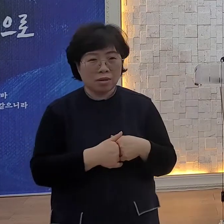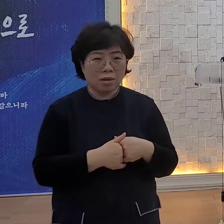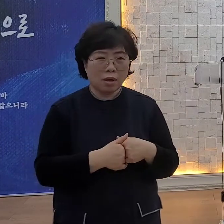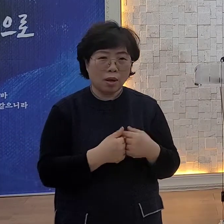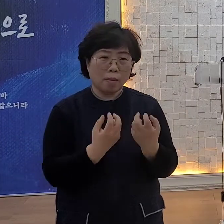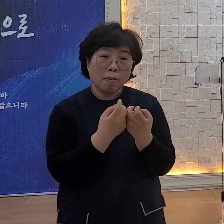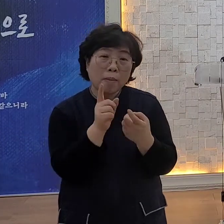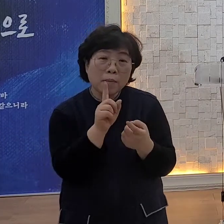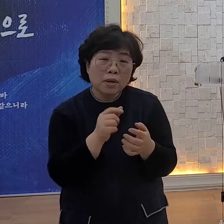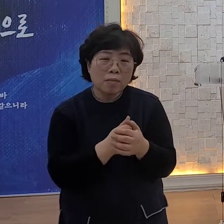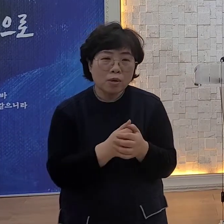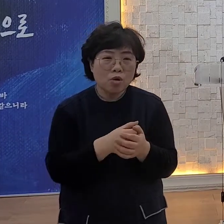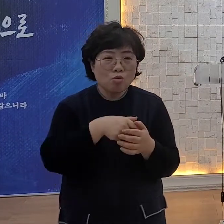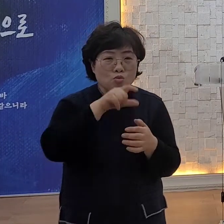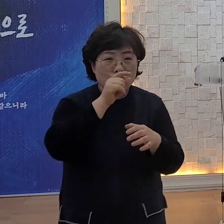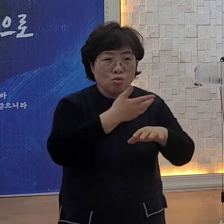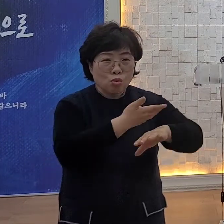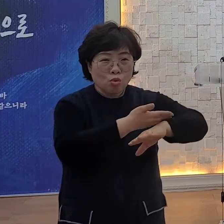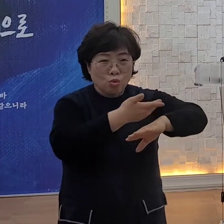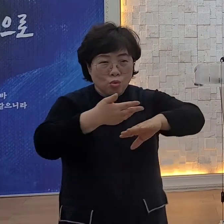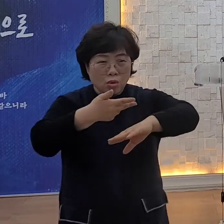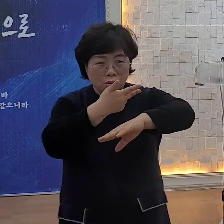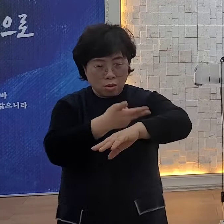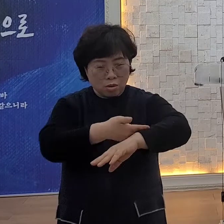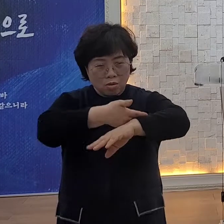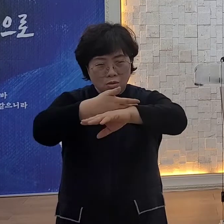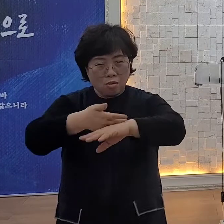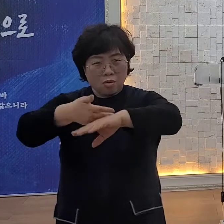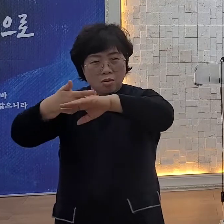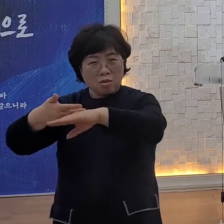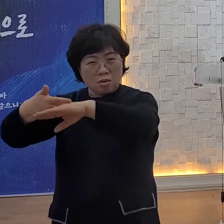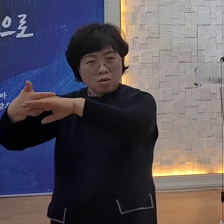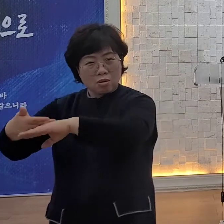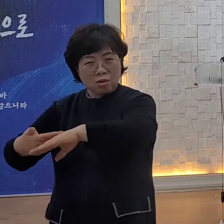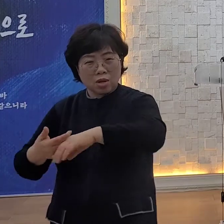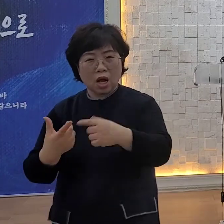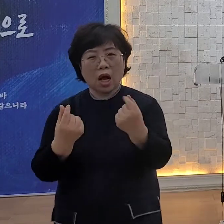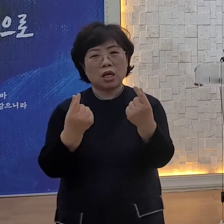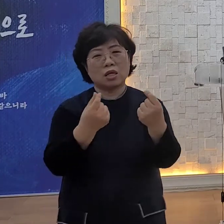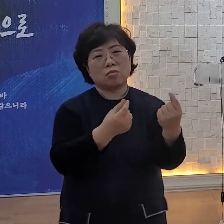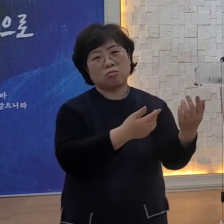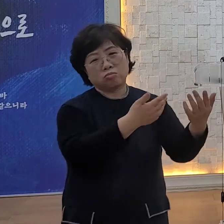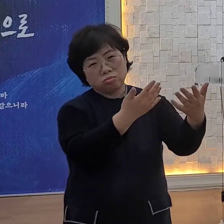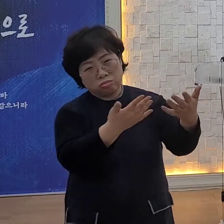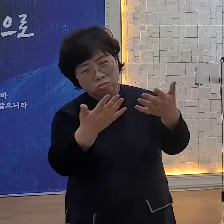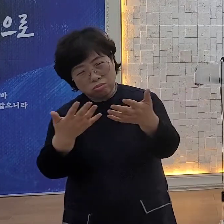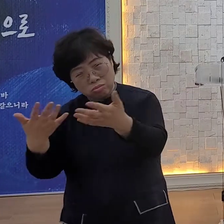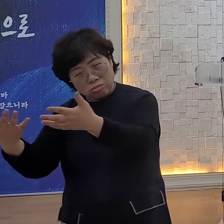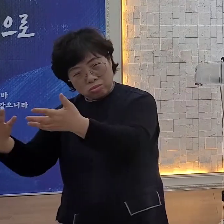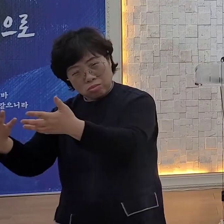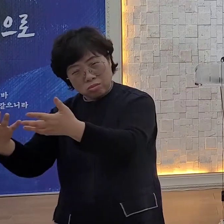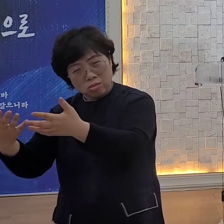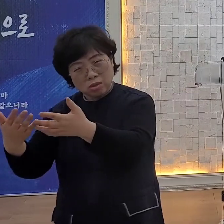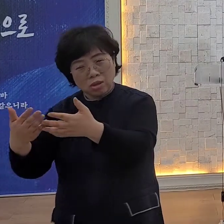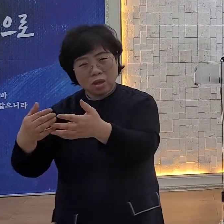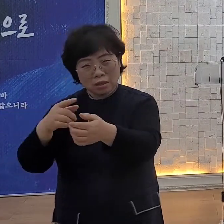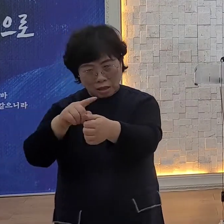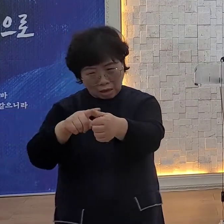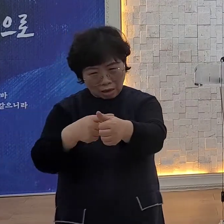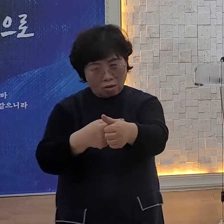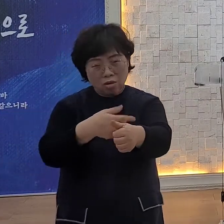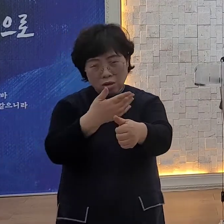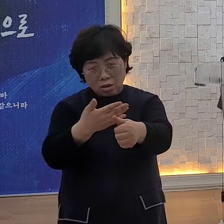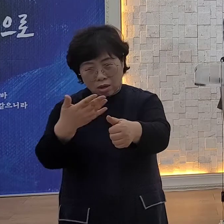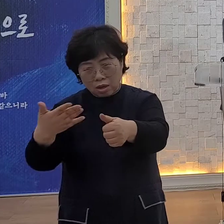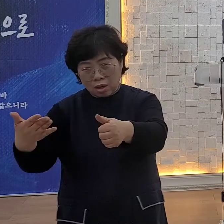가겠습니까? 그 물살을 타고 그냥 떠내려갈 거예요. 여러분 떠내려가다 보면 막 주변에 뭐 부딪히기 바위도 있고 막